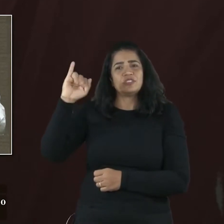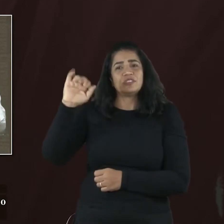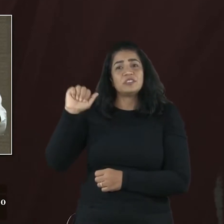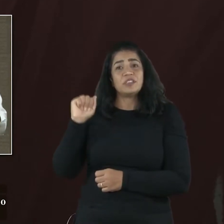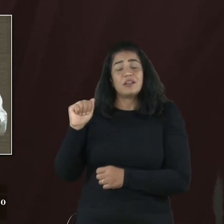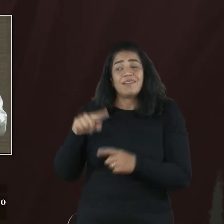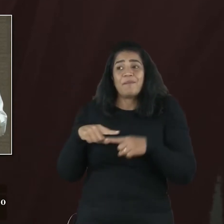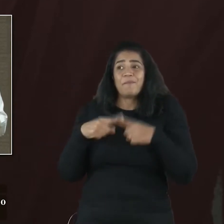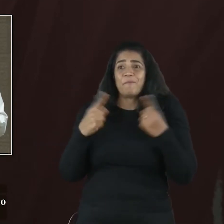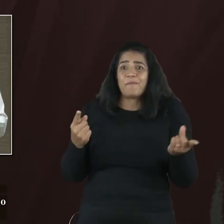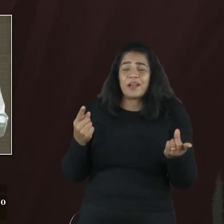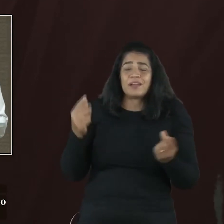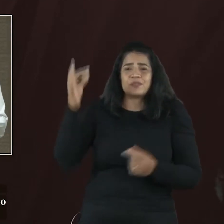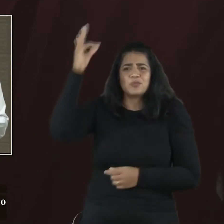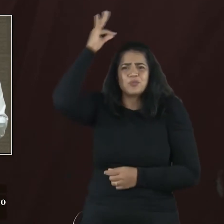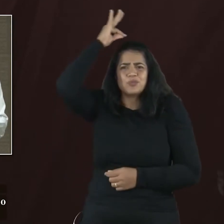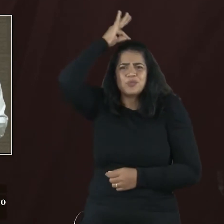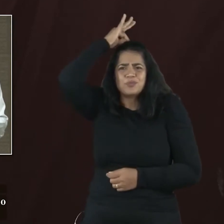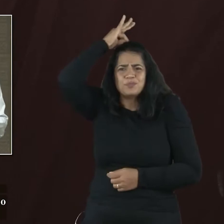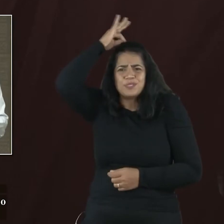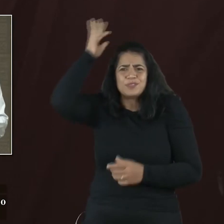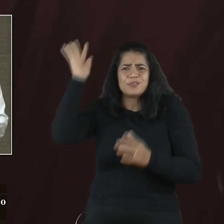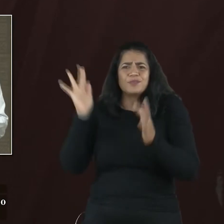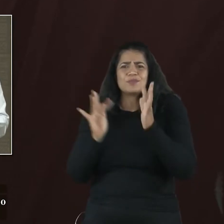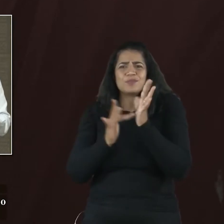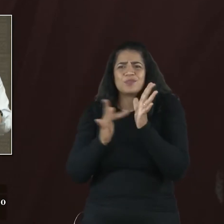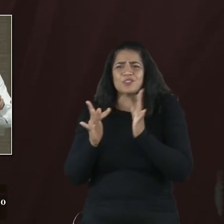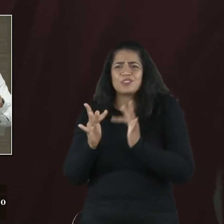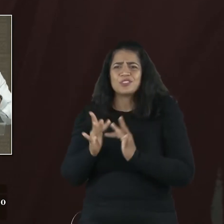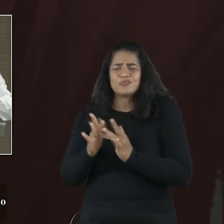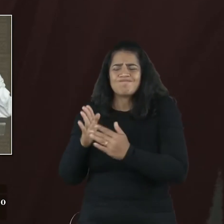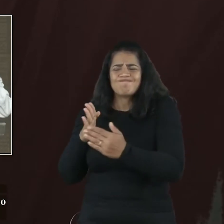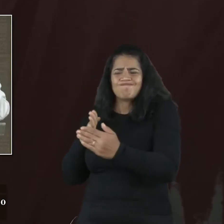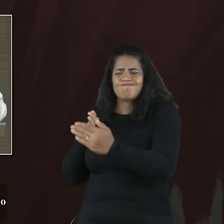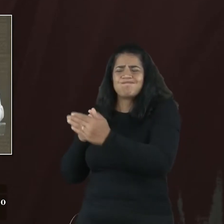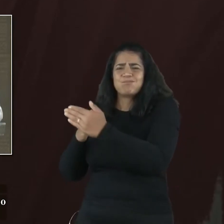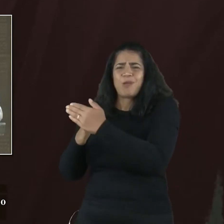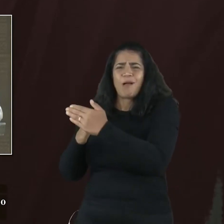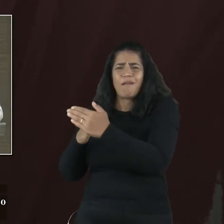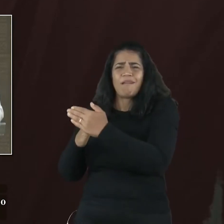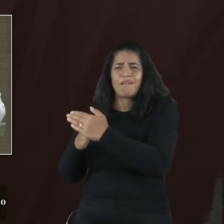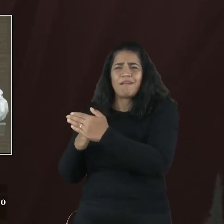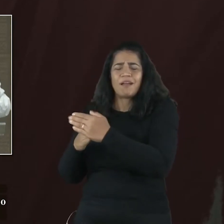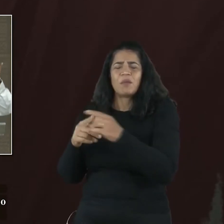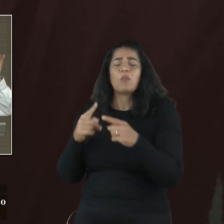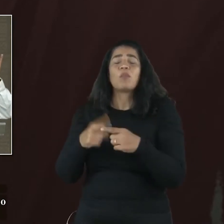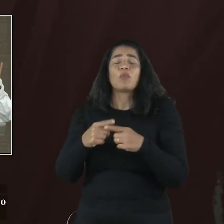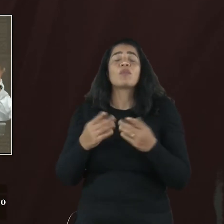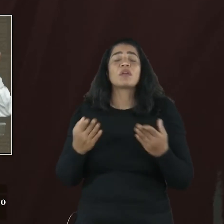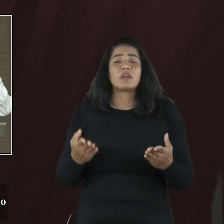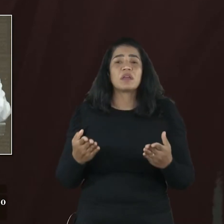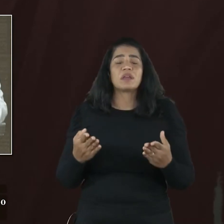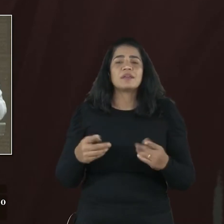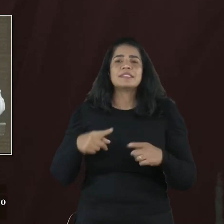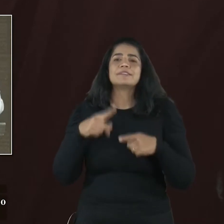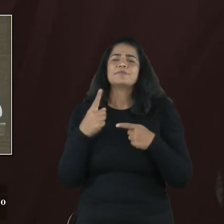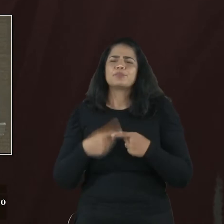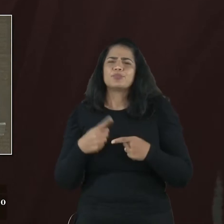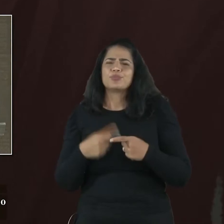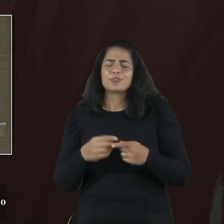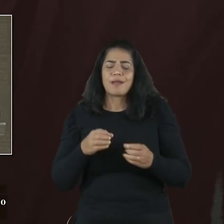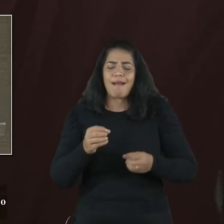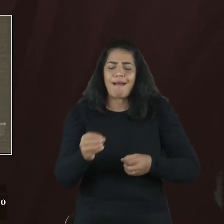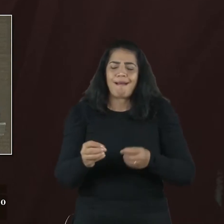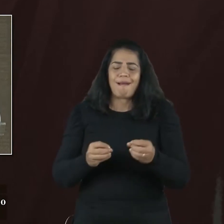o Espírito está no controle, a obra é dele, não vá contra